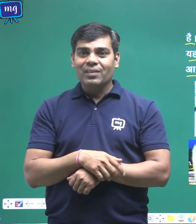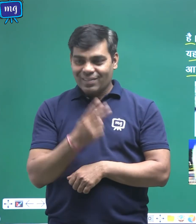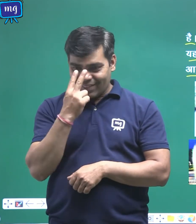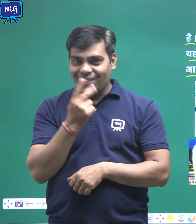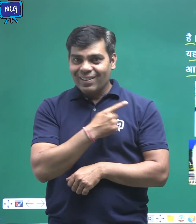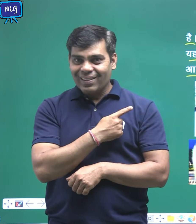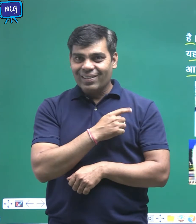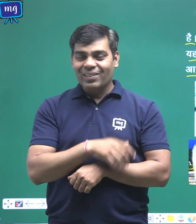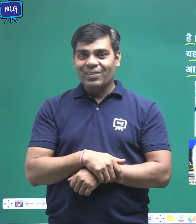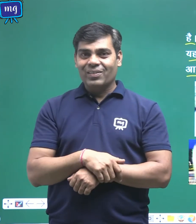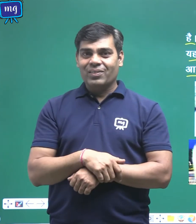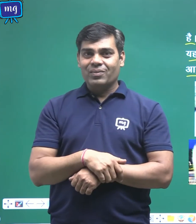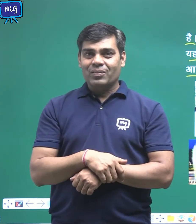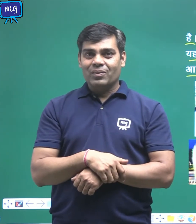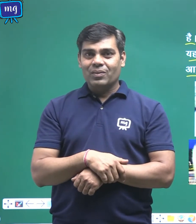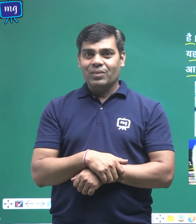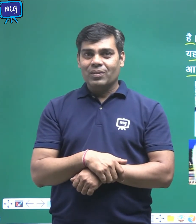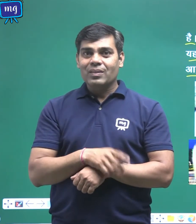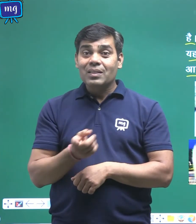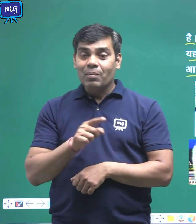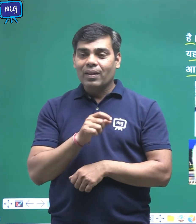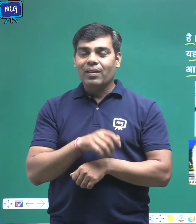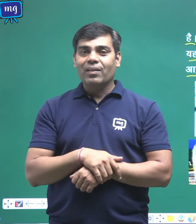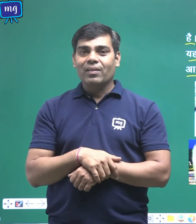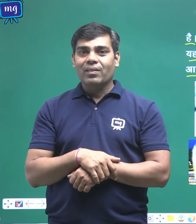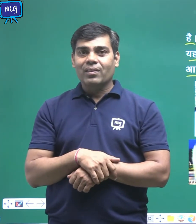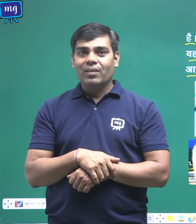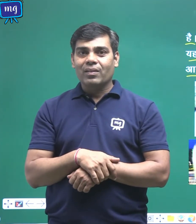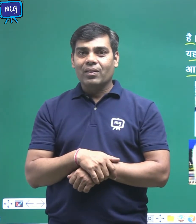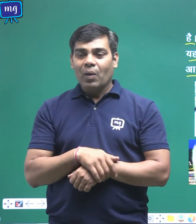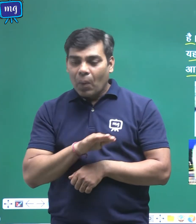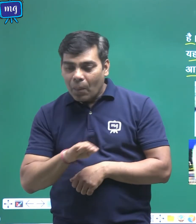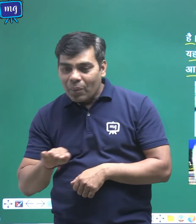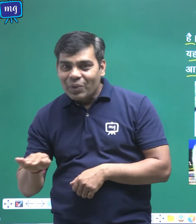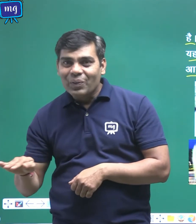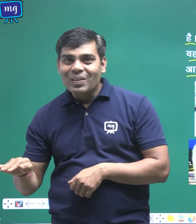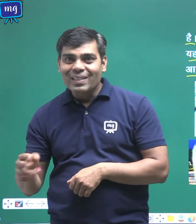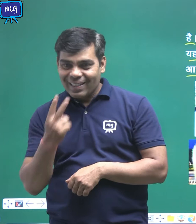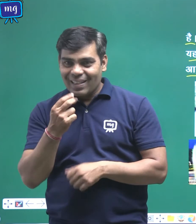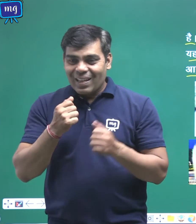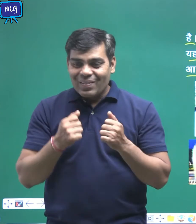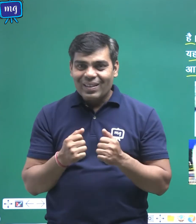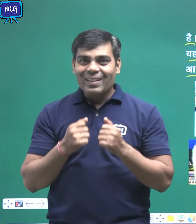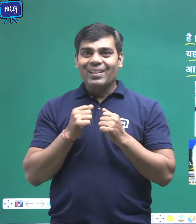दिखाई दे रही हैं, जिसमें बच्चे बैठे हैं,